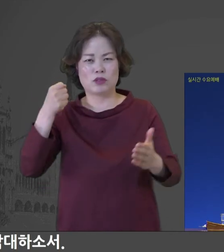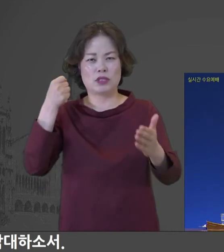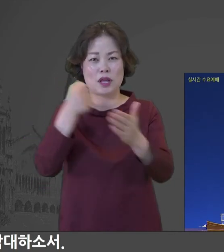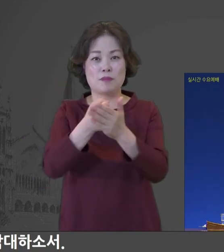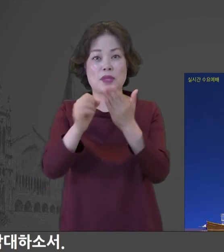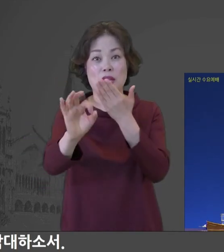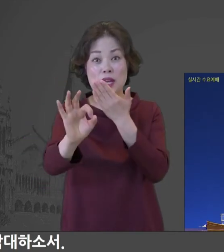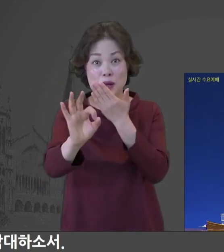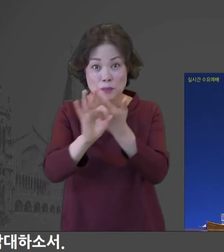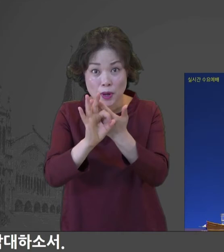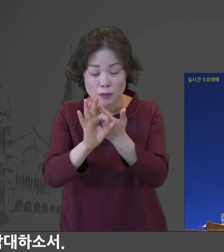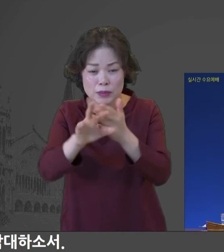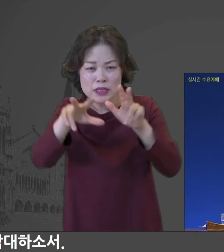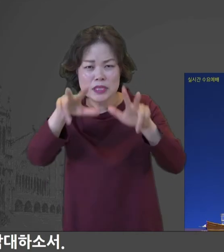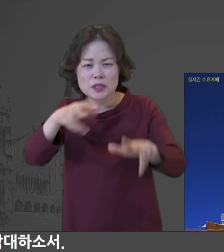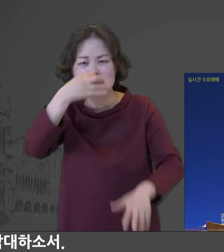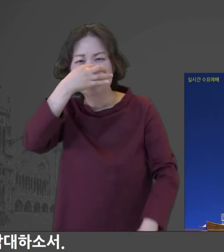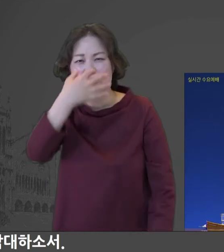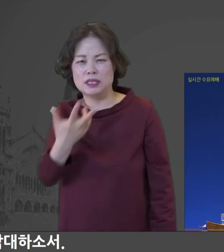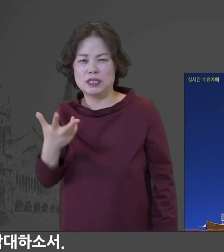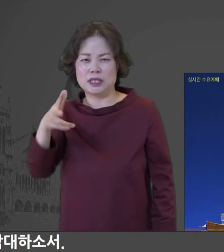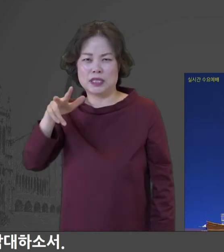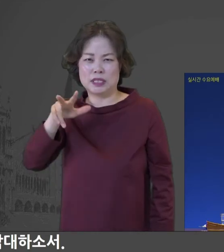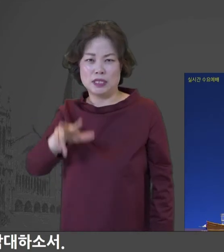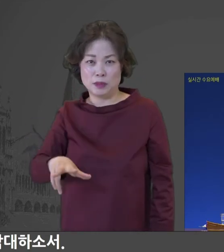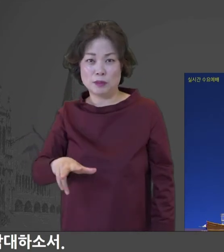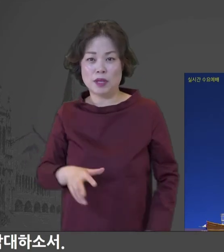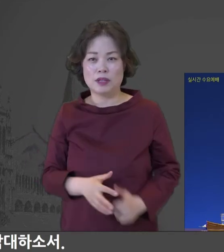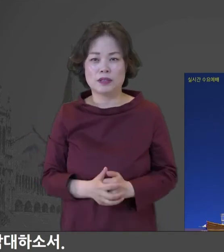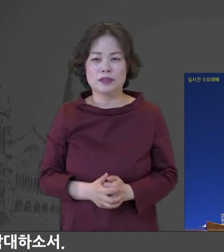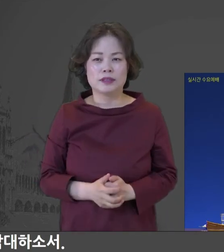담대하면 지금은 힘들어도,